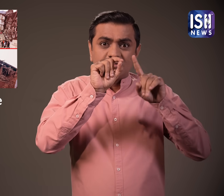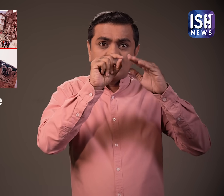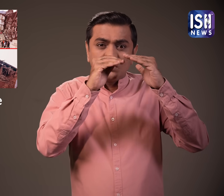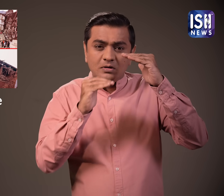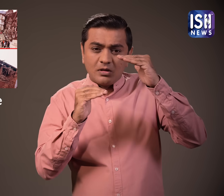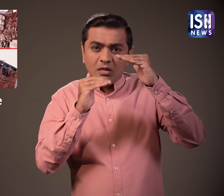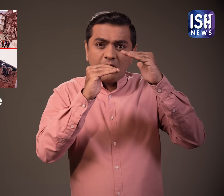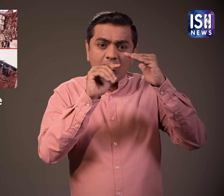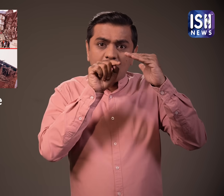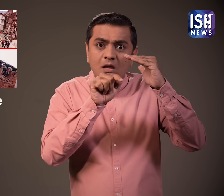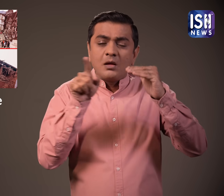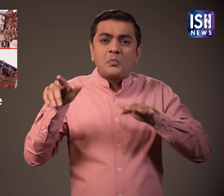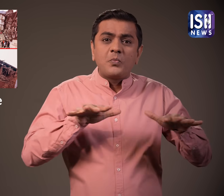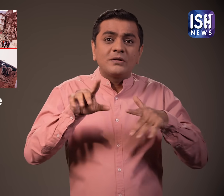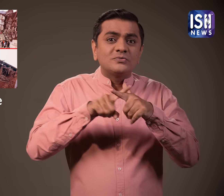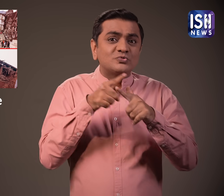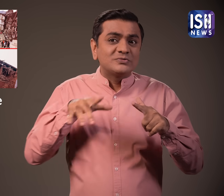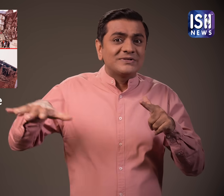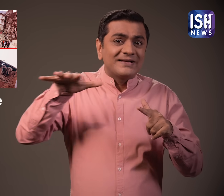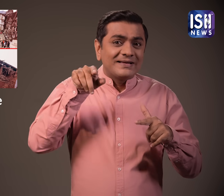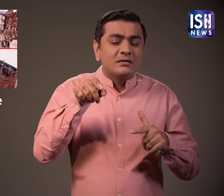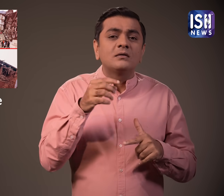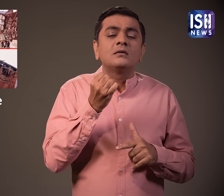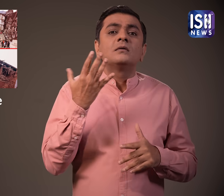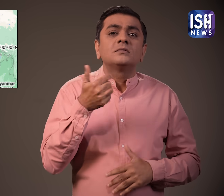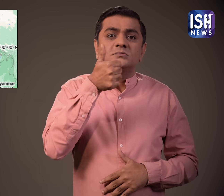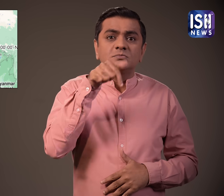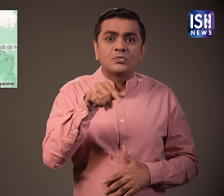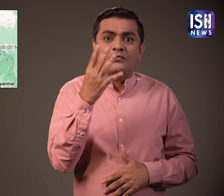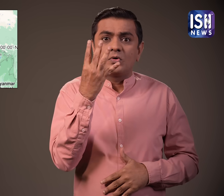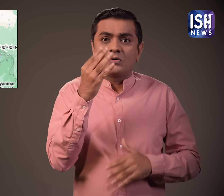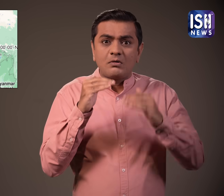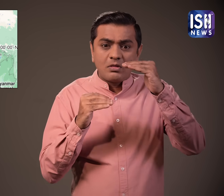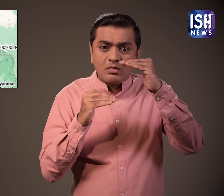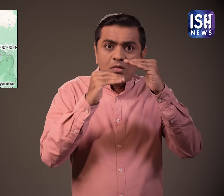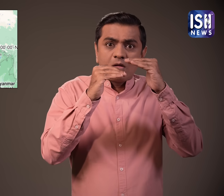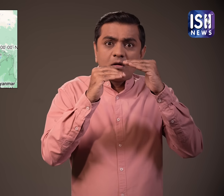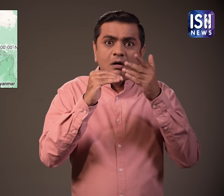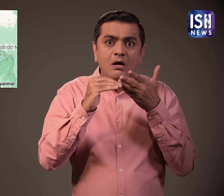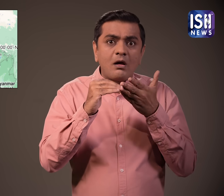10 अंक होते हैं ये बड़ा तेज भुकम था